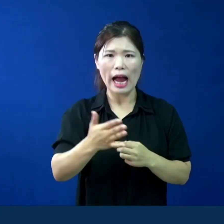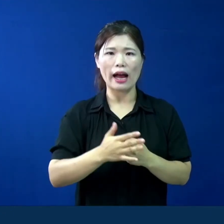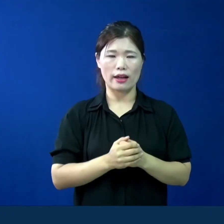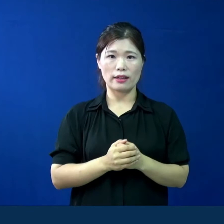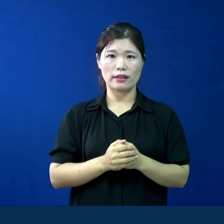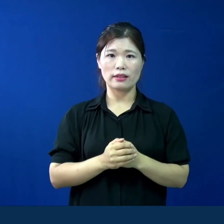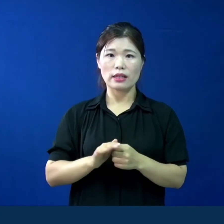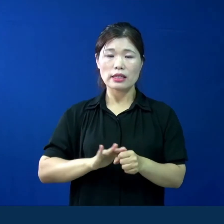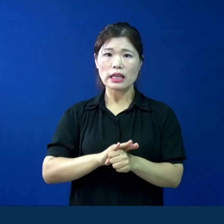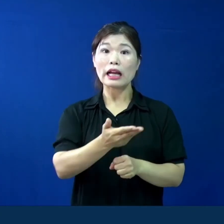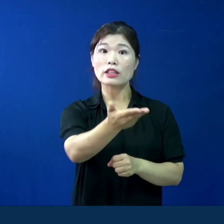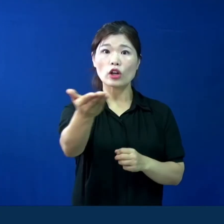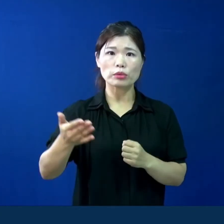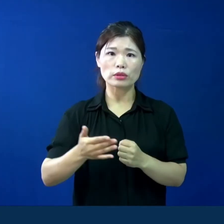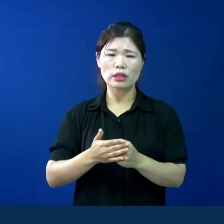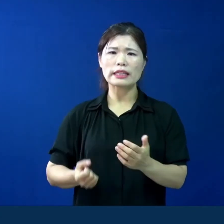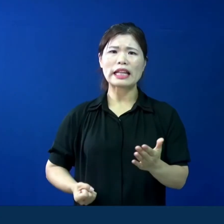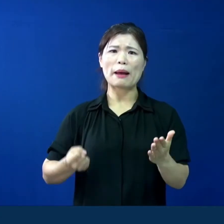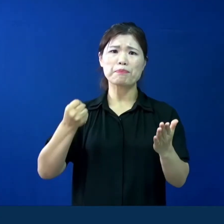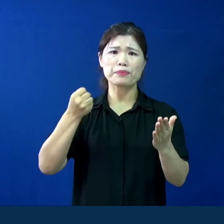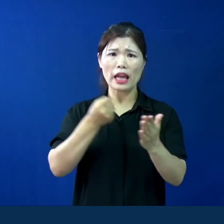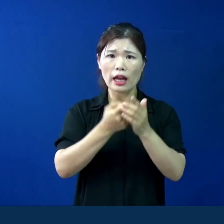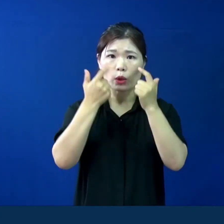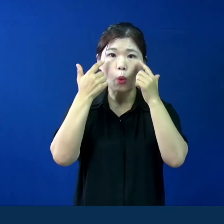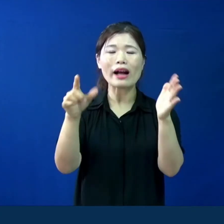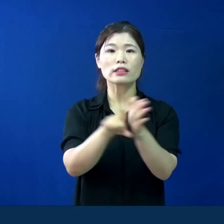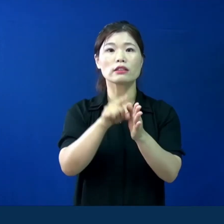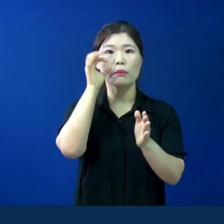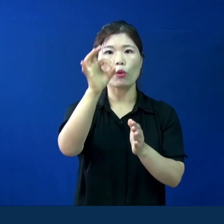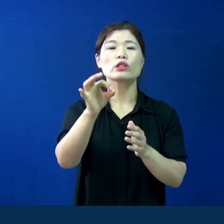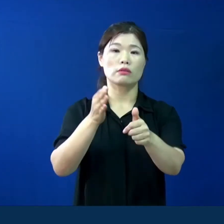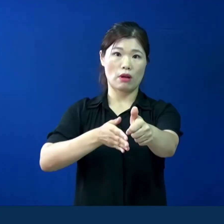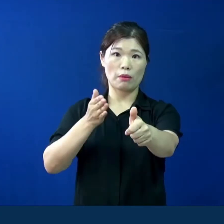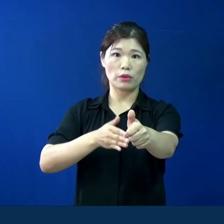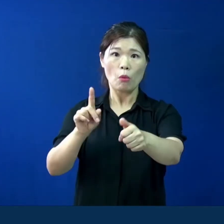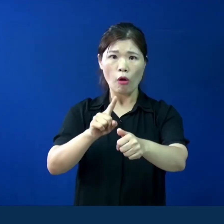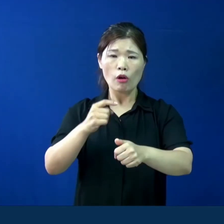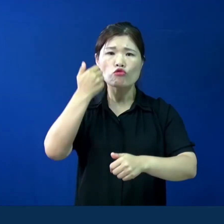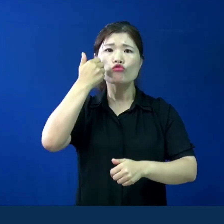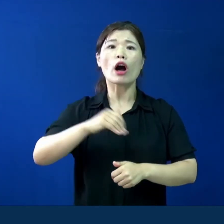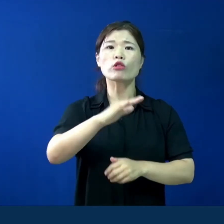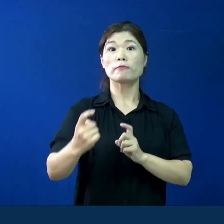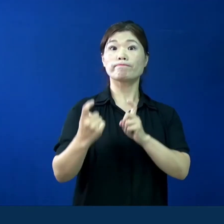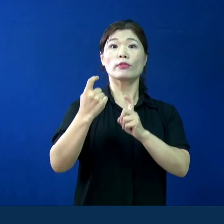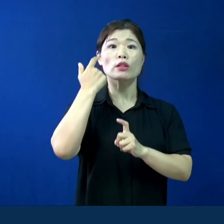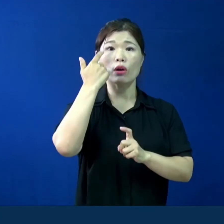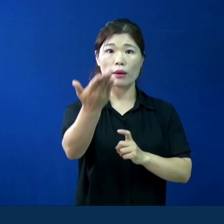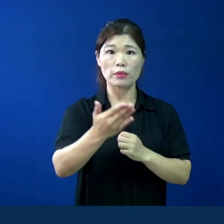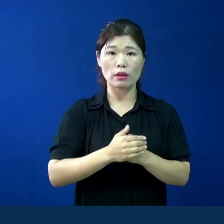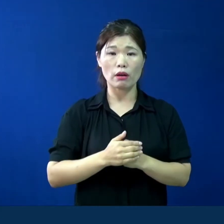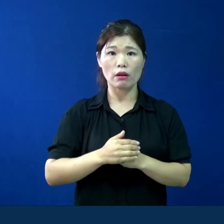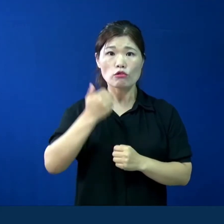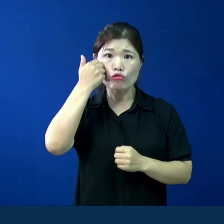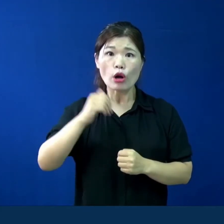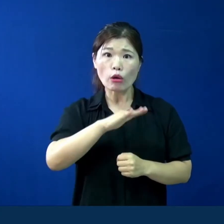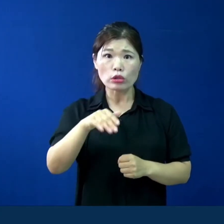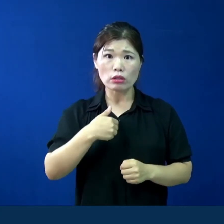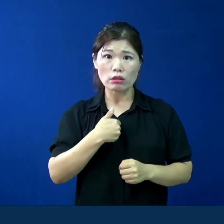여러분, 이 담대한 확신을 보십시오. 누가 우리를 대적하겠습니까? 누가 우리를